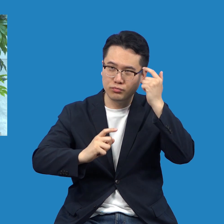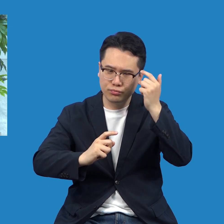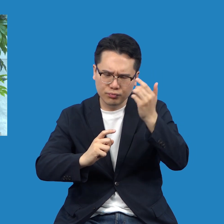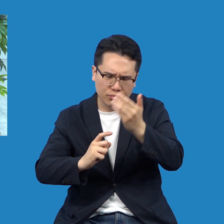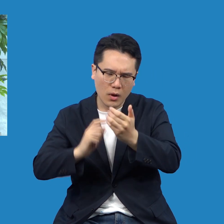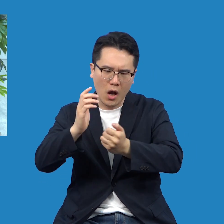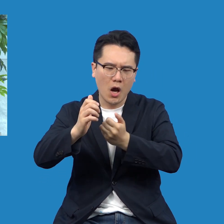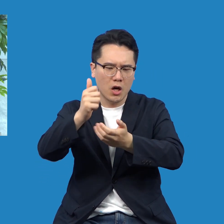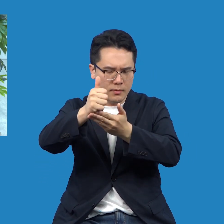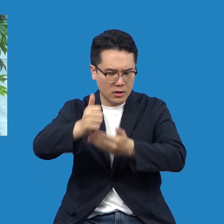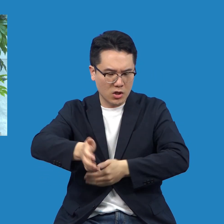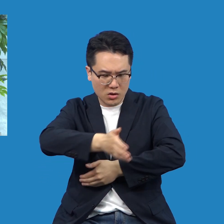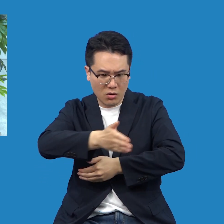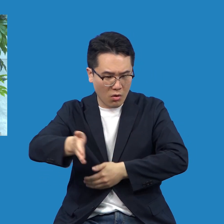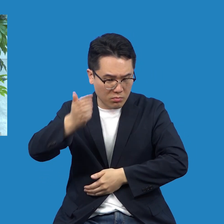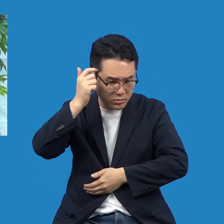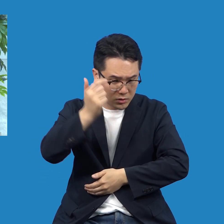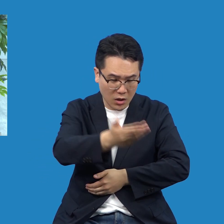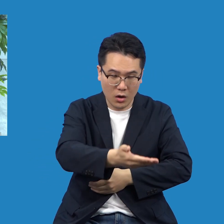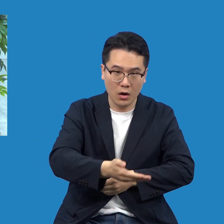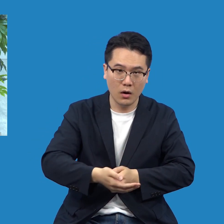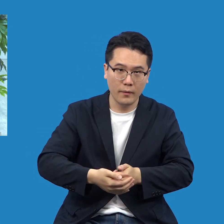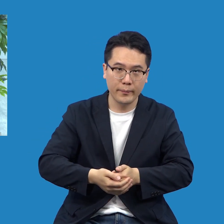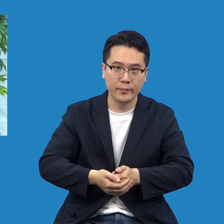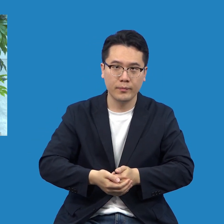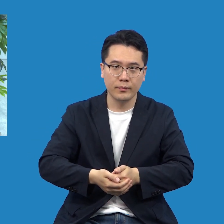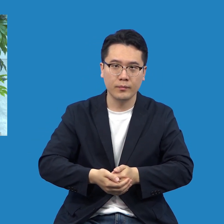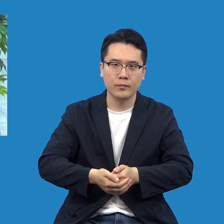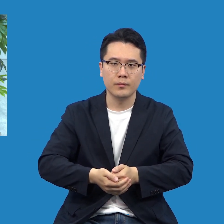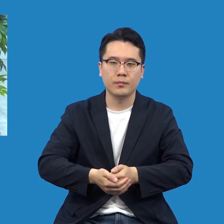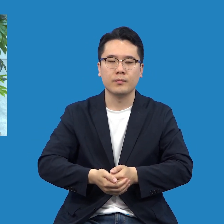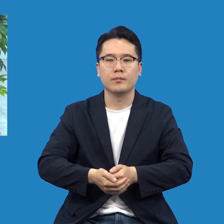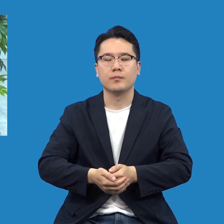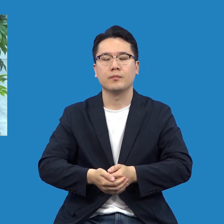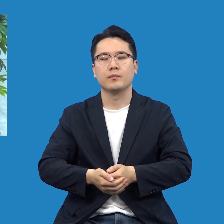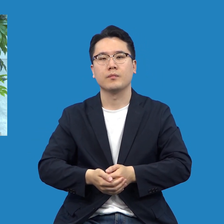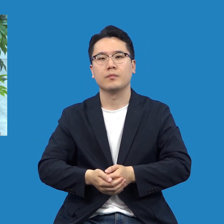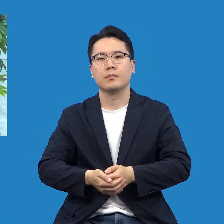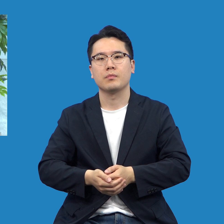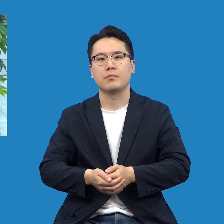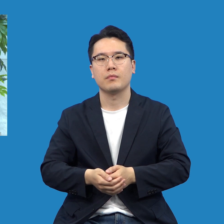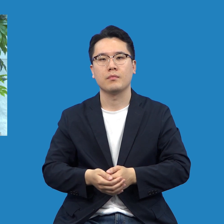않더란 말이냐? 이렇게 하나님이 또 반문하고 계셔요.